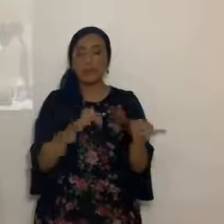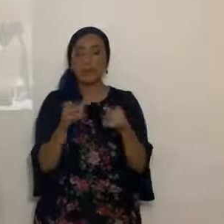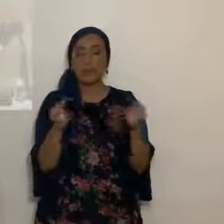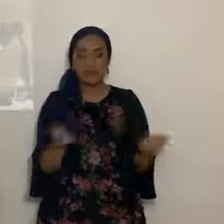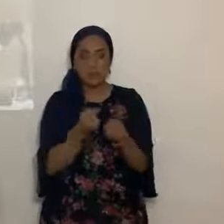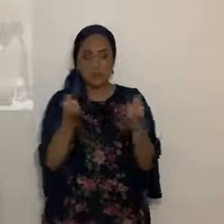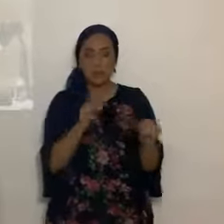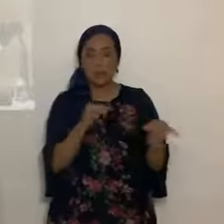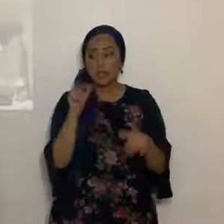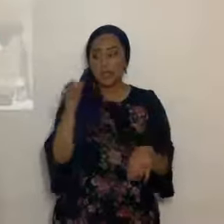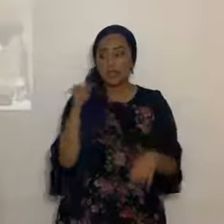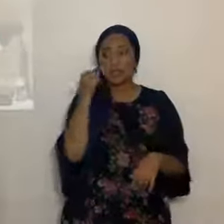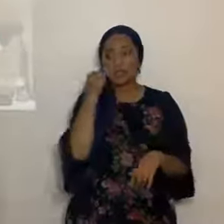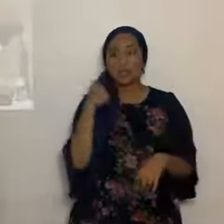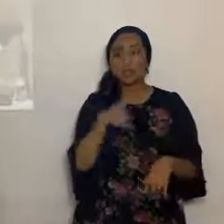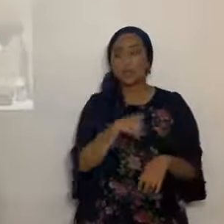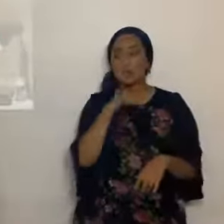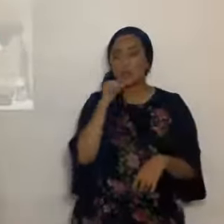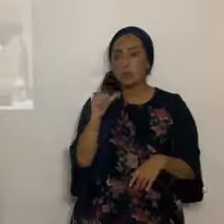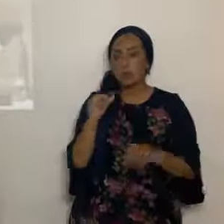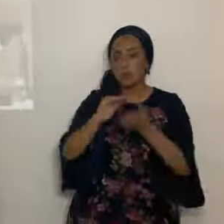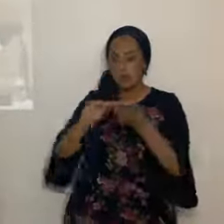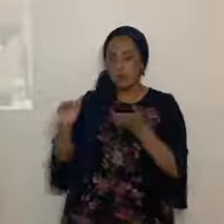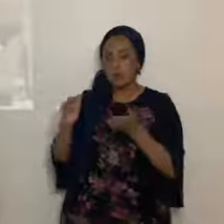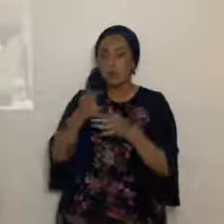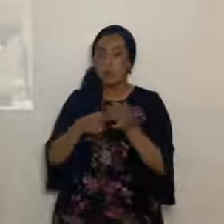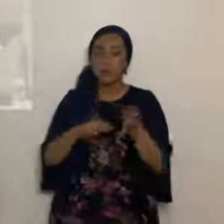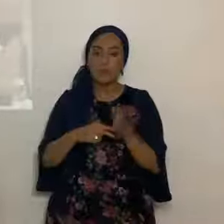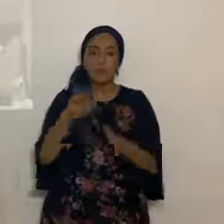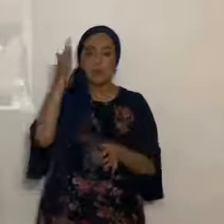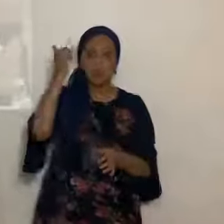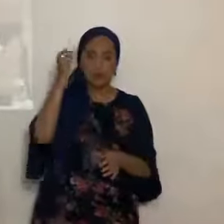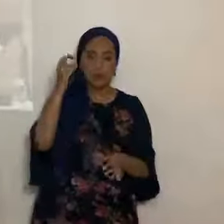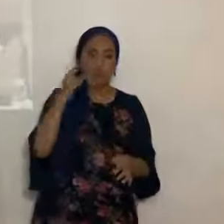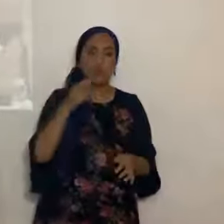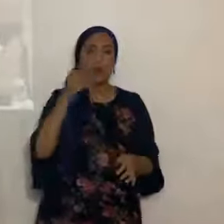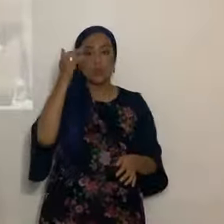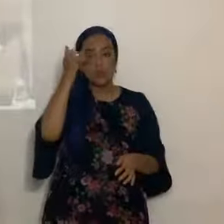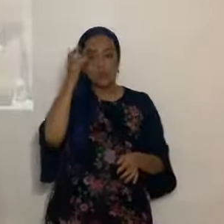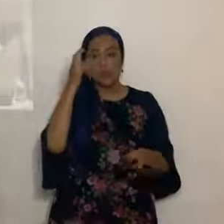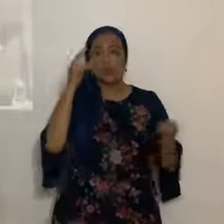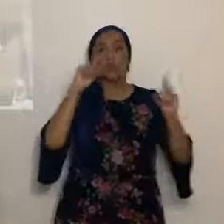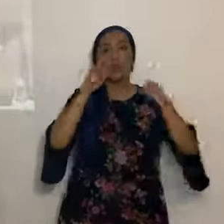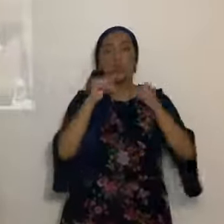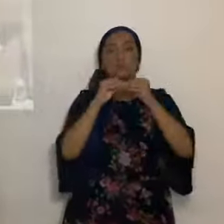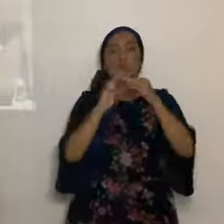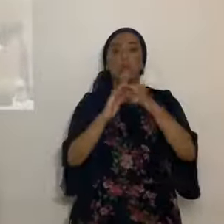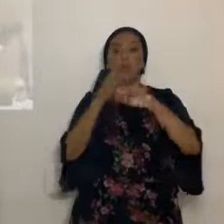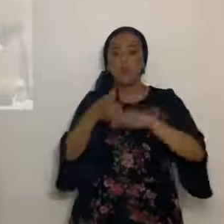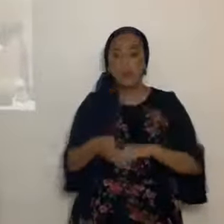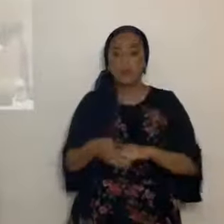pecado igual que ellos si no perdonamos. Es a lo que se refiere Yahshua. Yahshua va más allá.